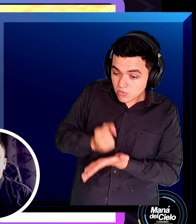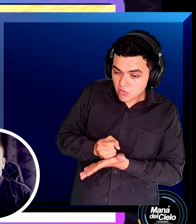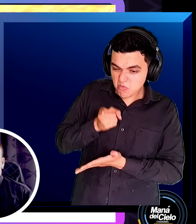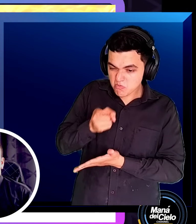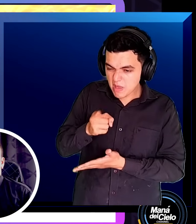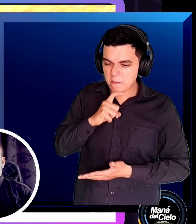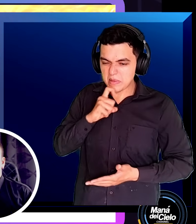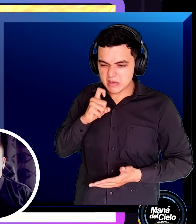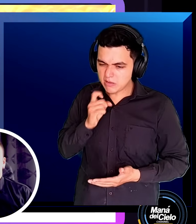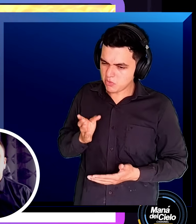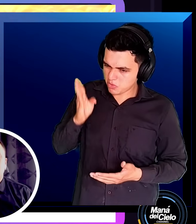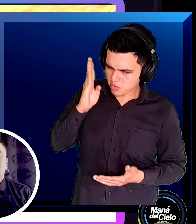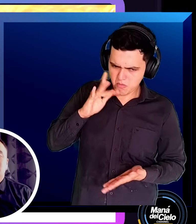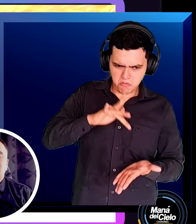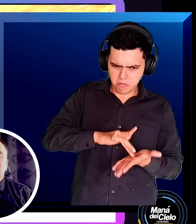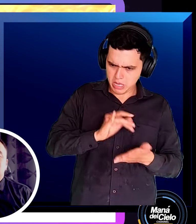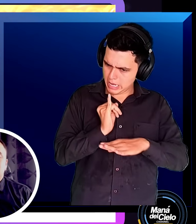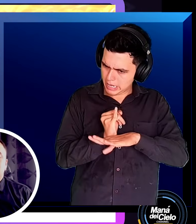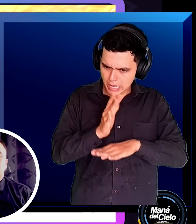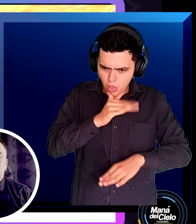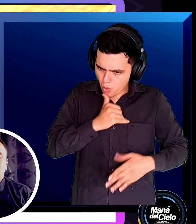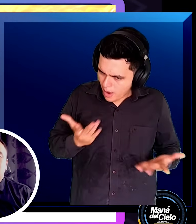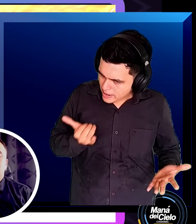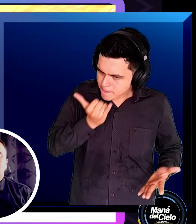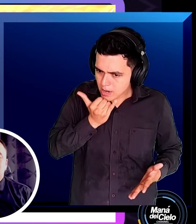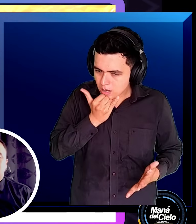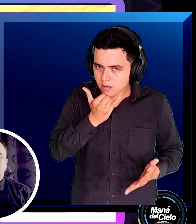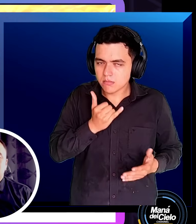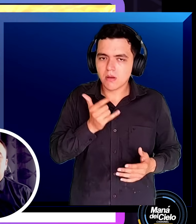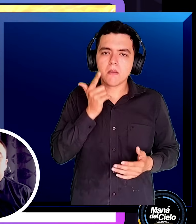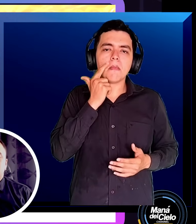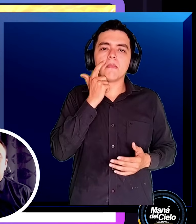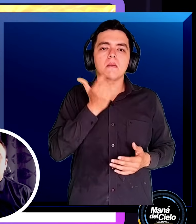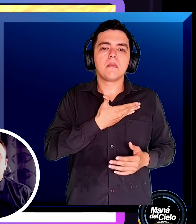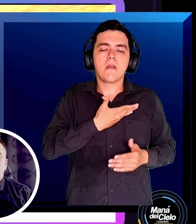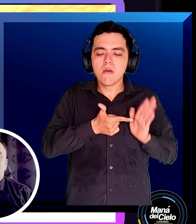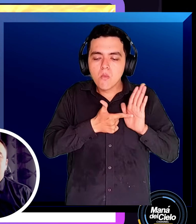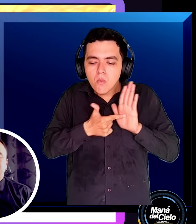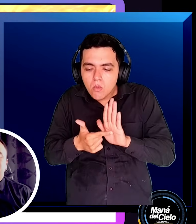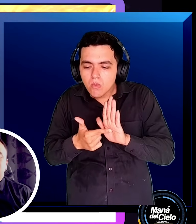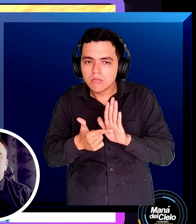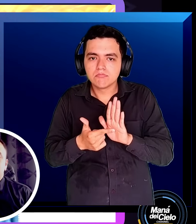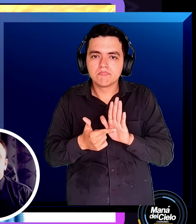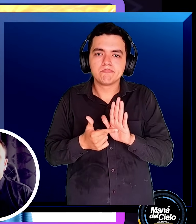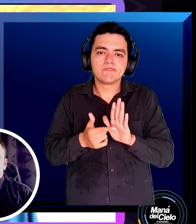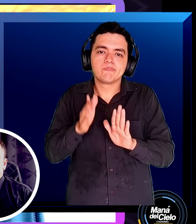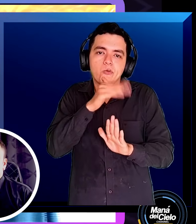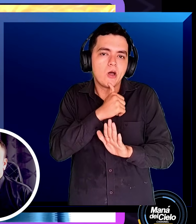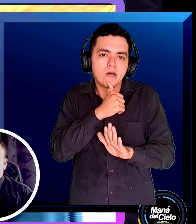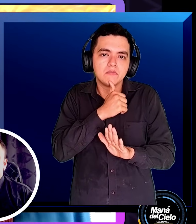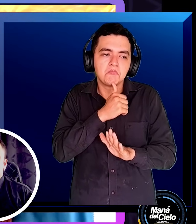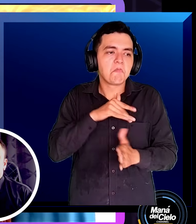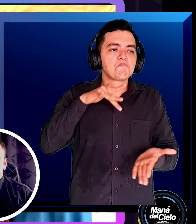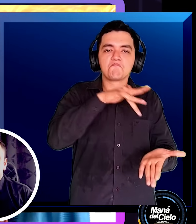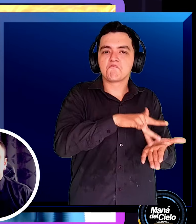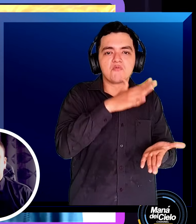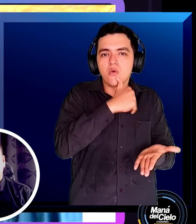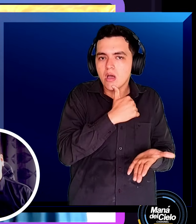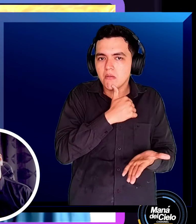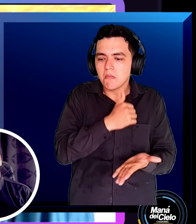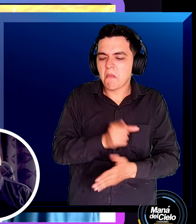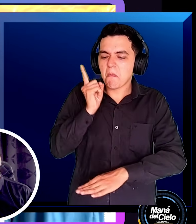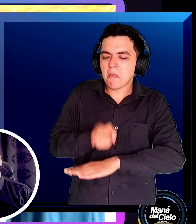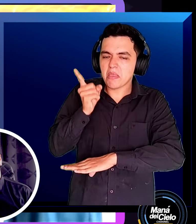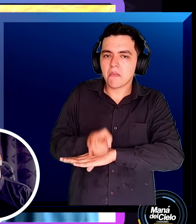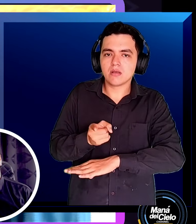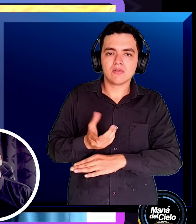queda un poquito más, porque cada uno tiene su área, sí, cada uno tiene su área. En cambio, el hombre por donde hay un carro, de pronto un computador, sí, porque